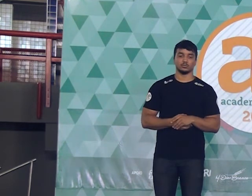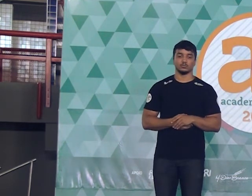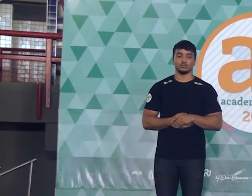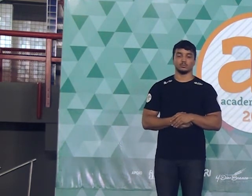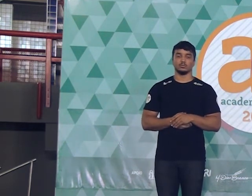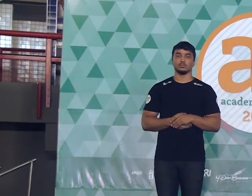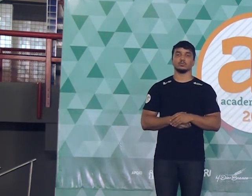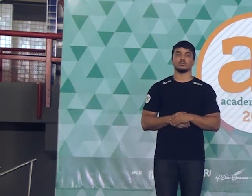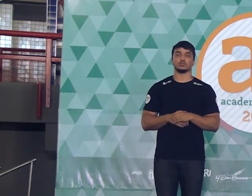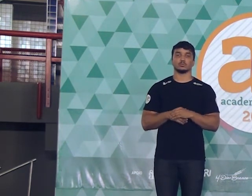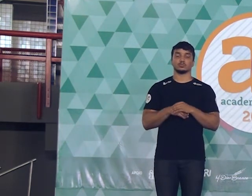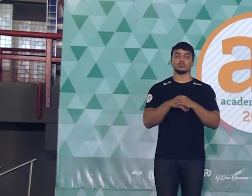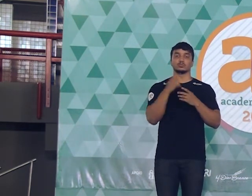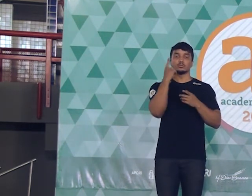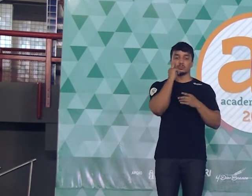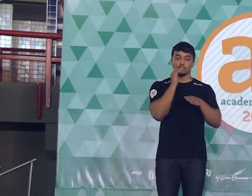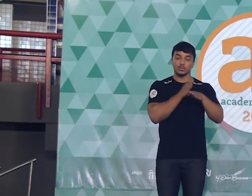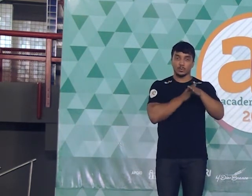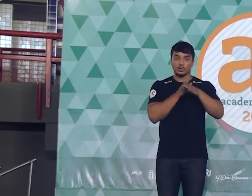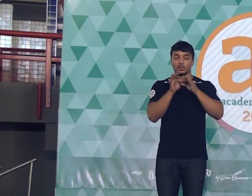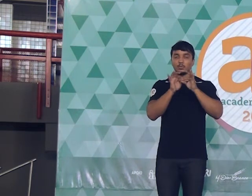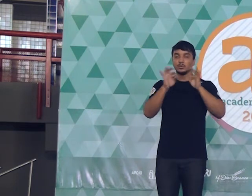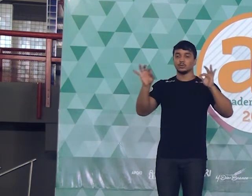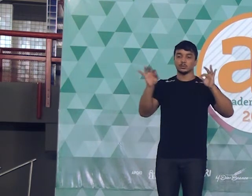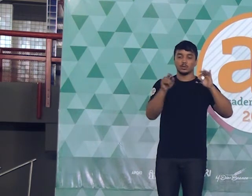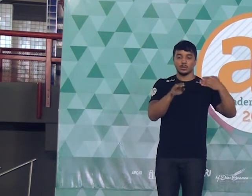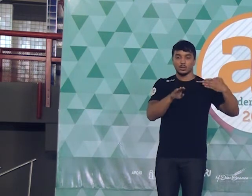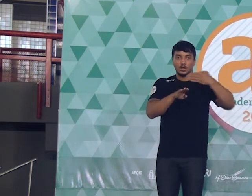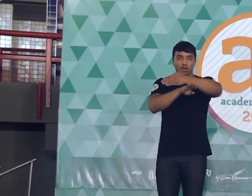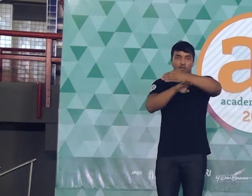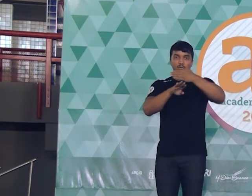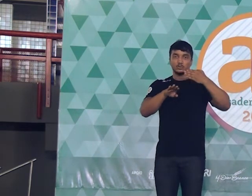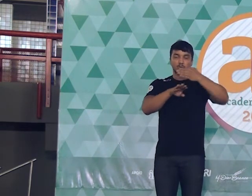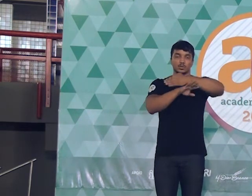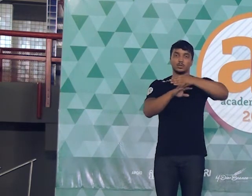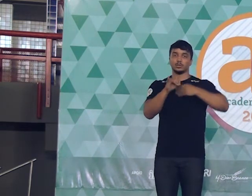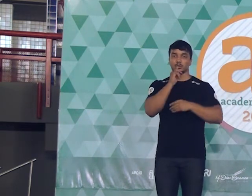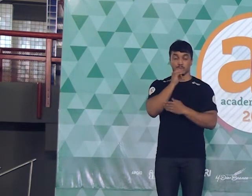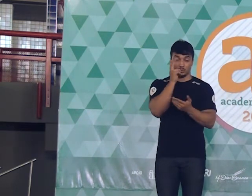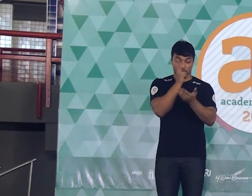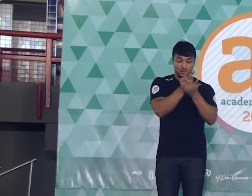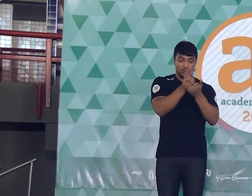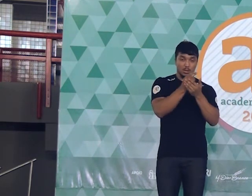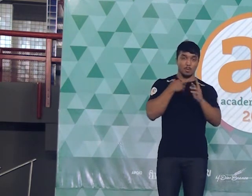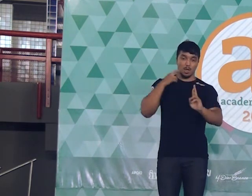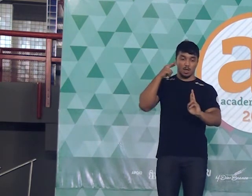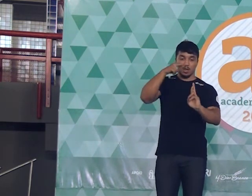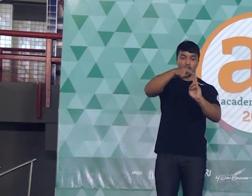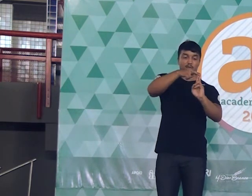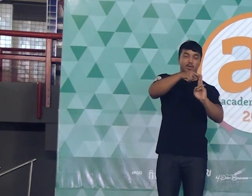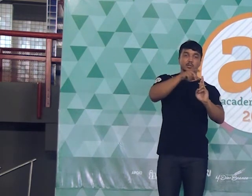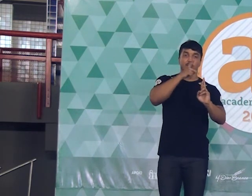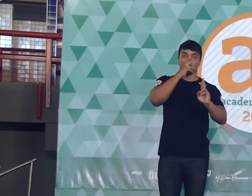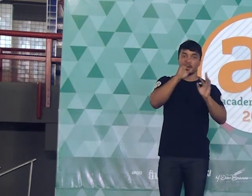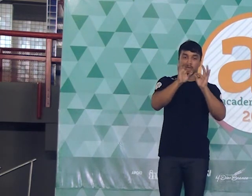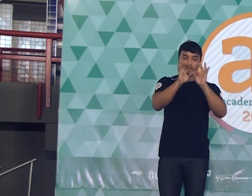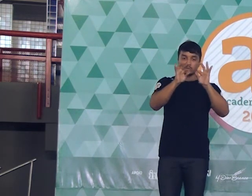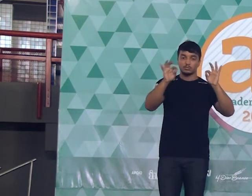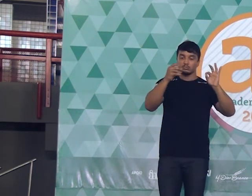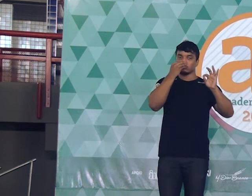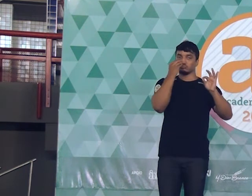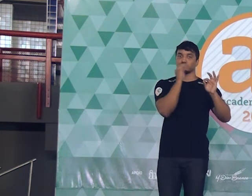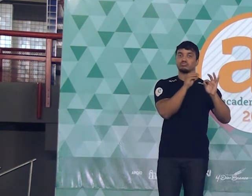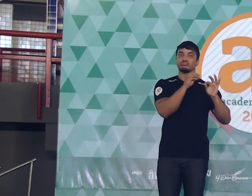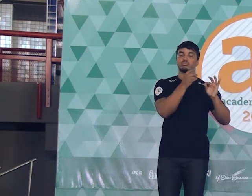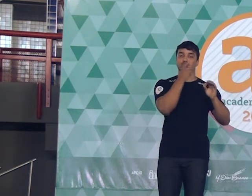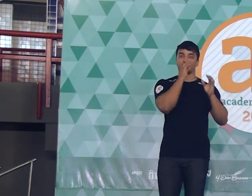Para finalizar a ideia de travessia. Todas as vezes que o meu referencial for um ponto de dimensões